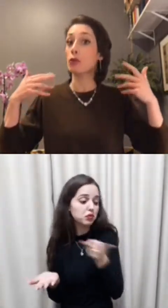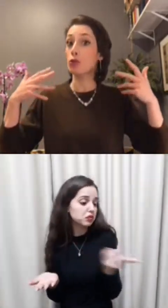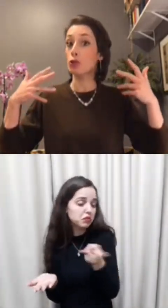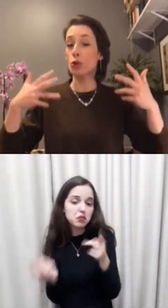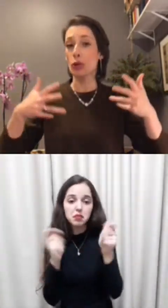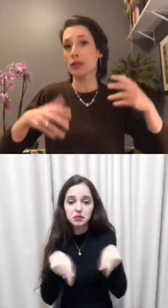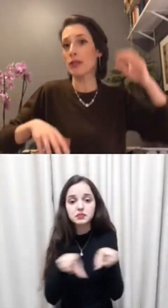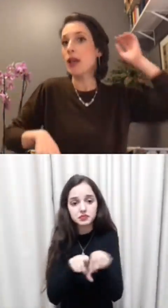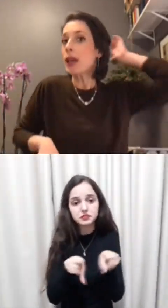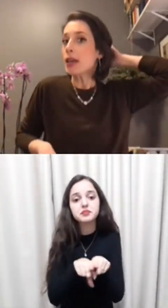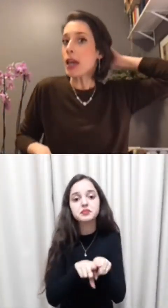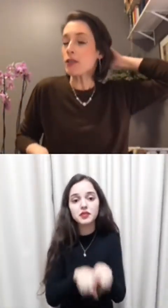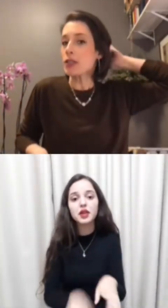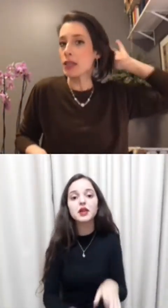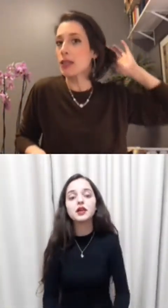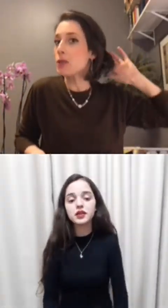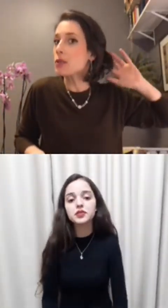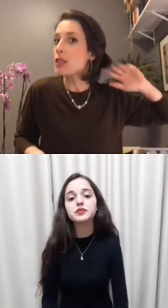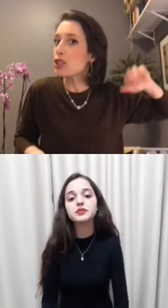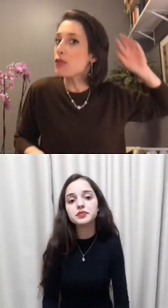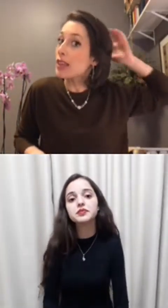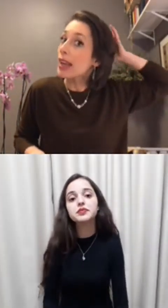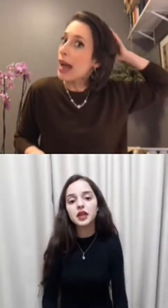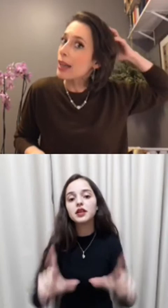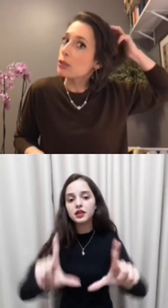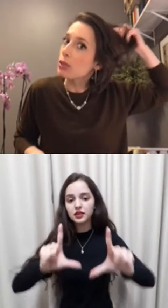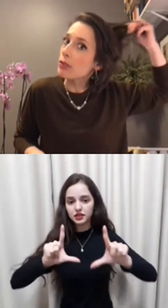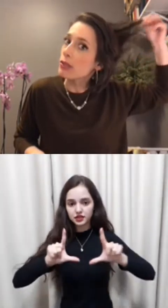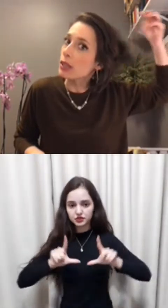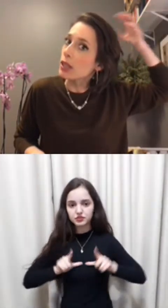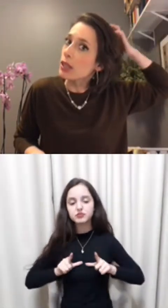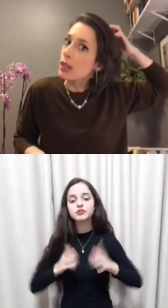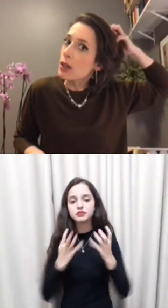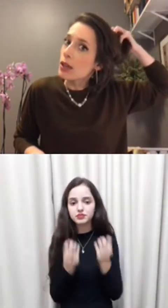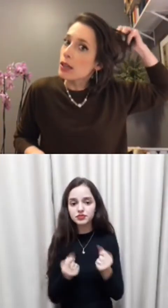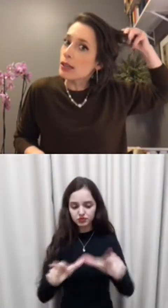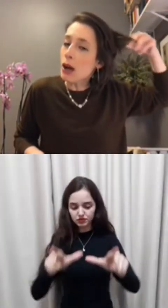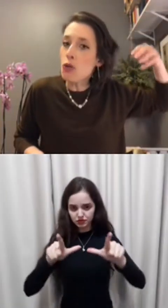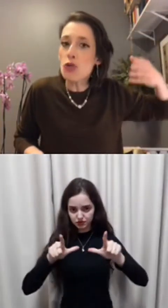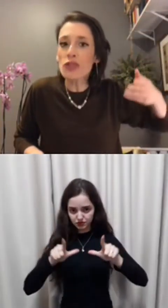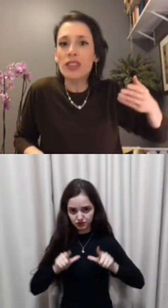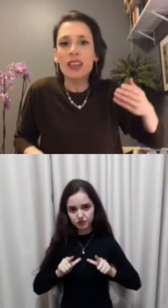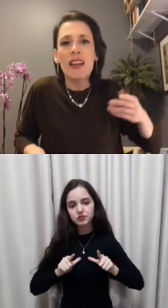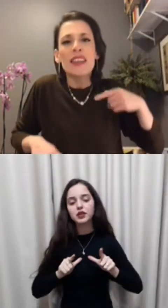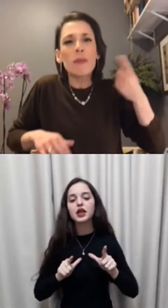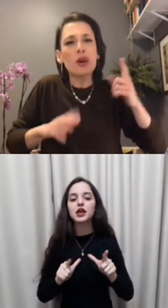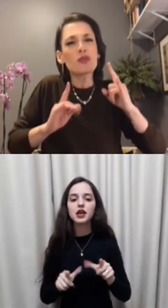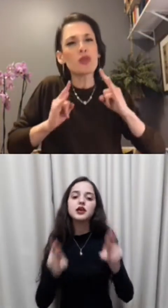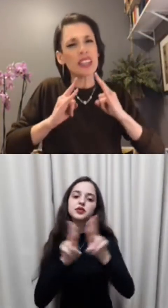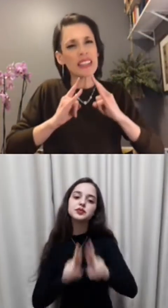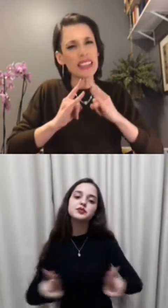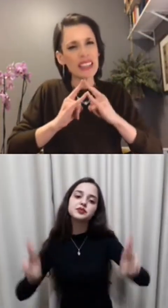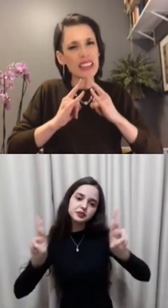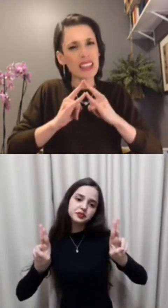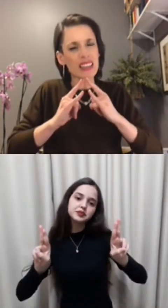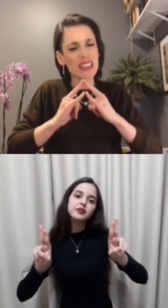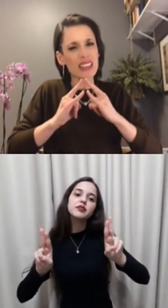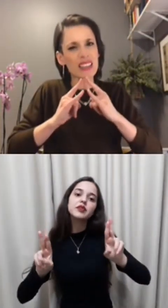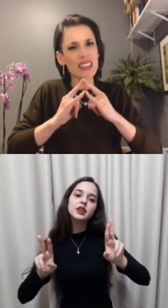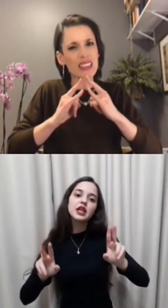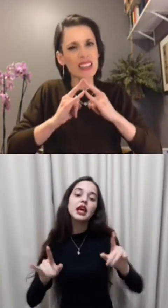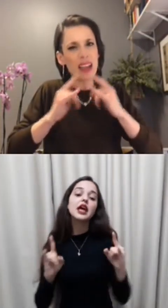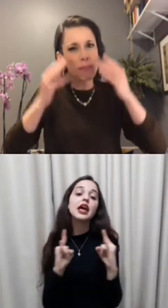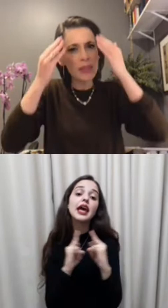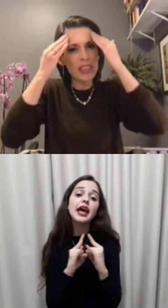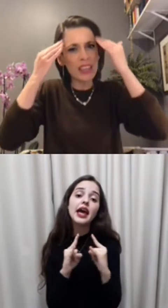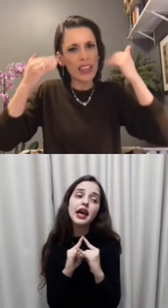prova dos dois. E aí você recebia um certificado que vinha da UFSC. Depois foi